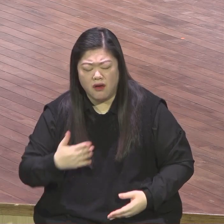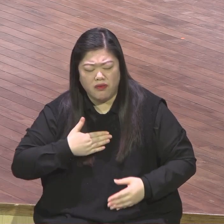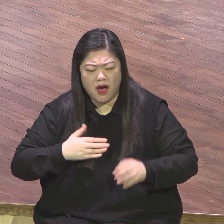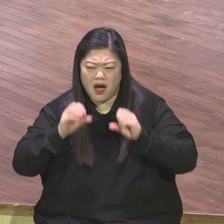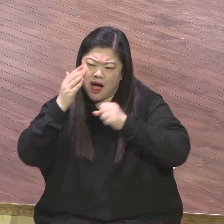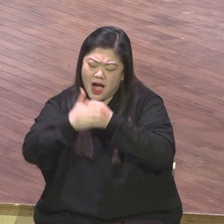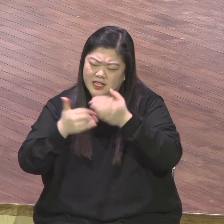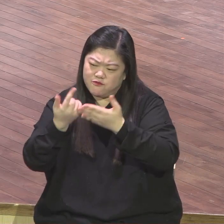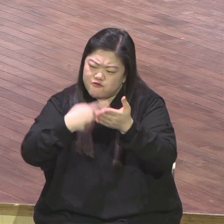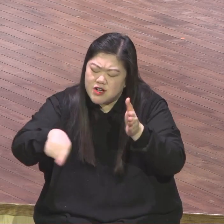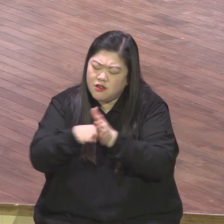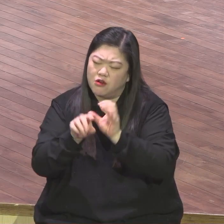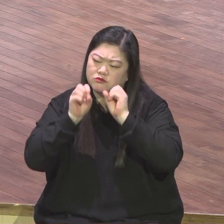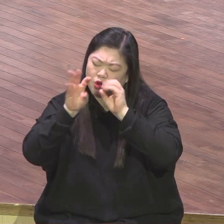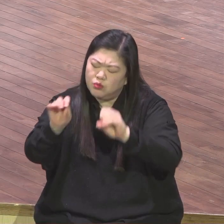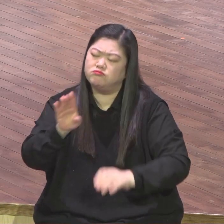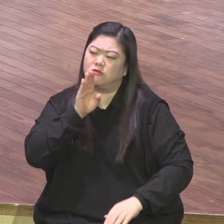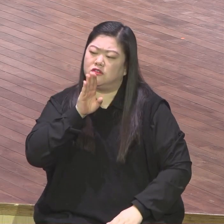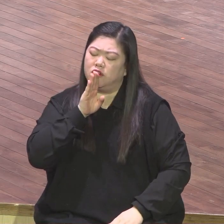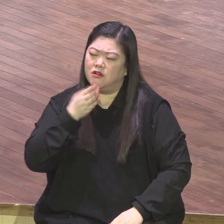추위를, 이런 매를 맞아야 되나?